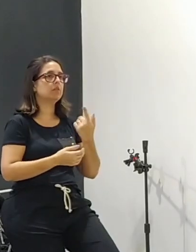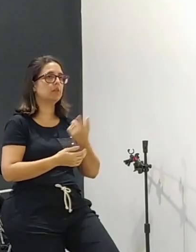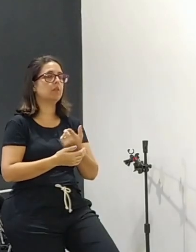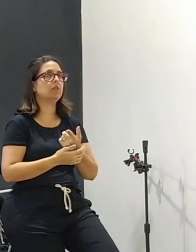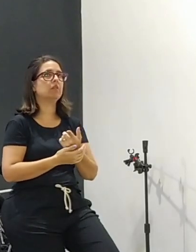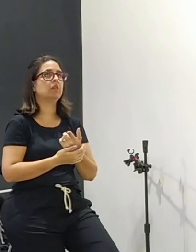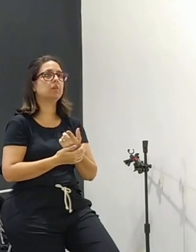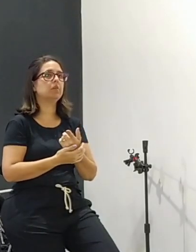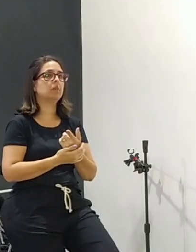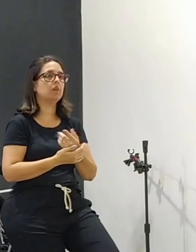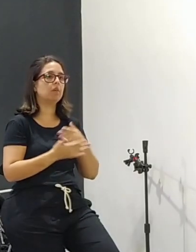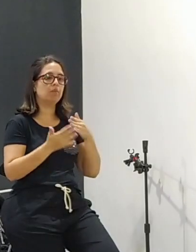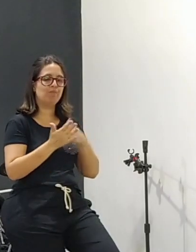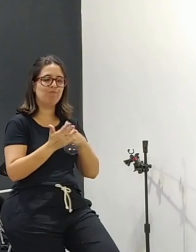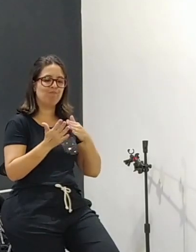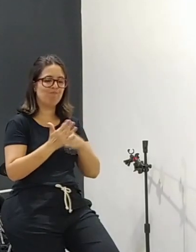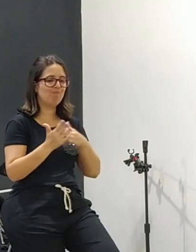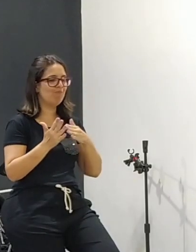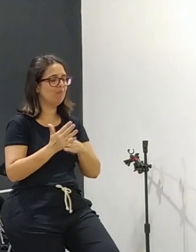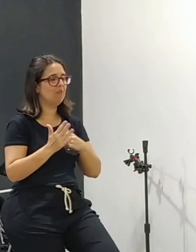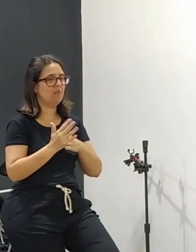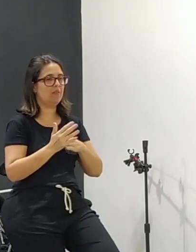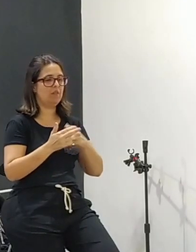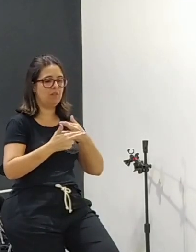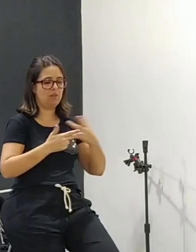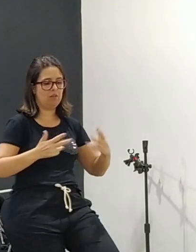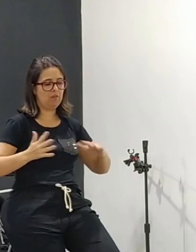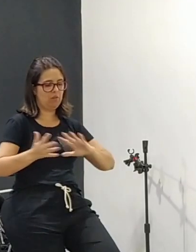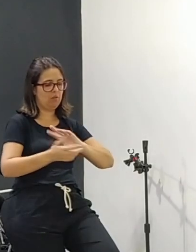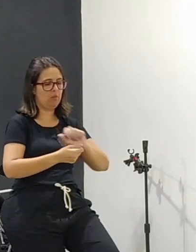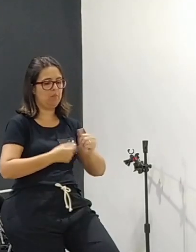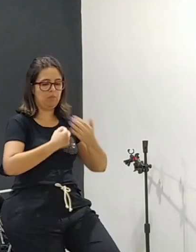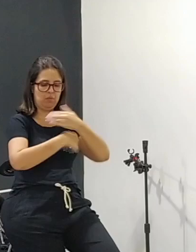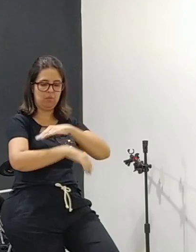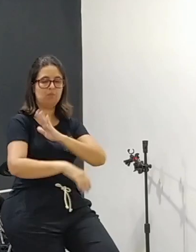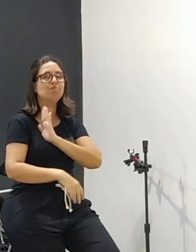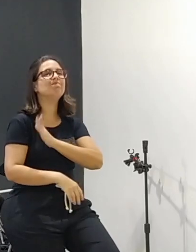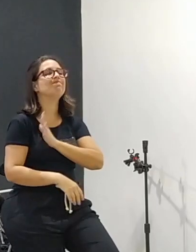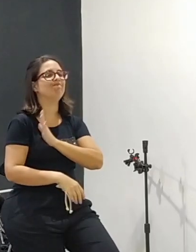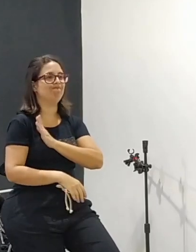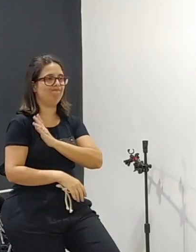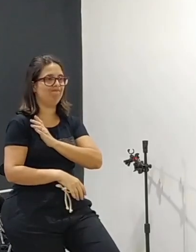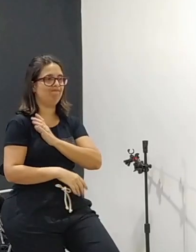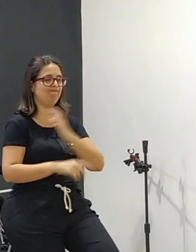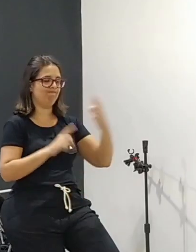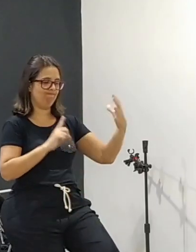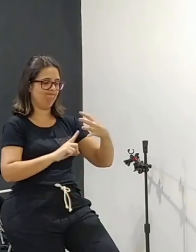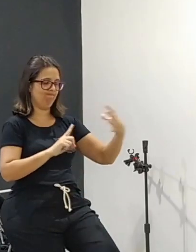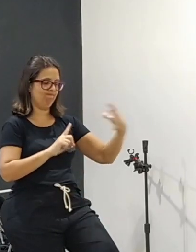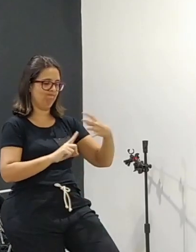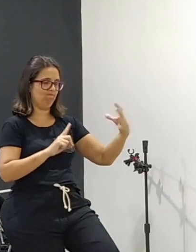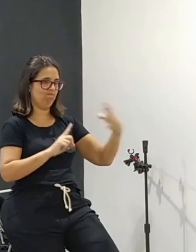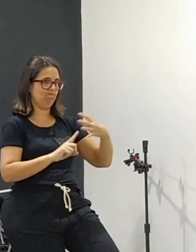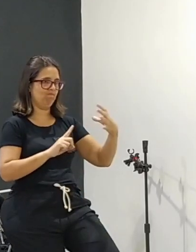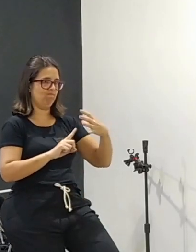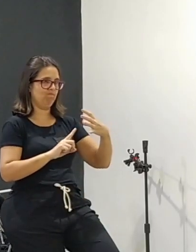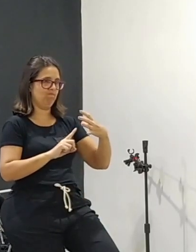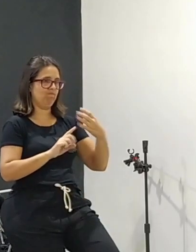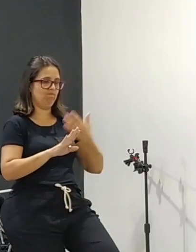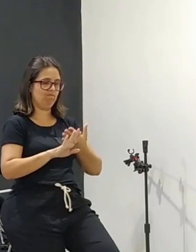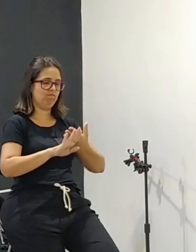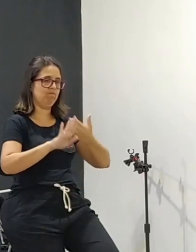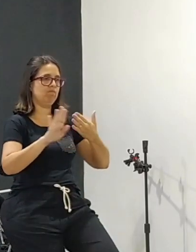esse mundo, estamos dizendo não para esse mundo, para esse sistema maligno que nos oprime e tenta nos afastar do